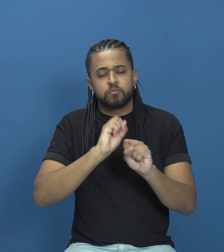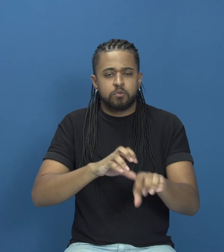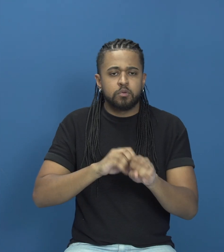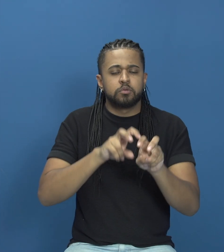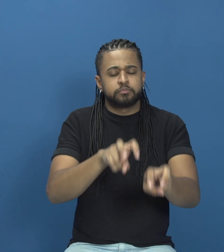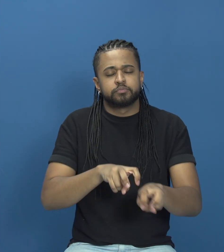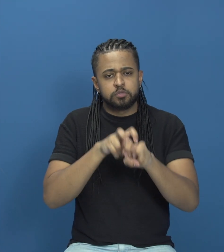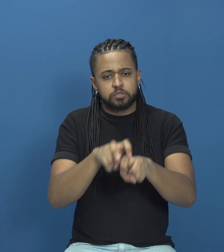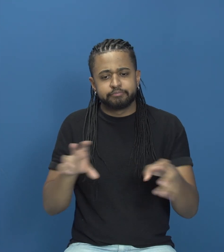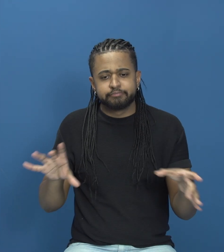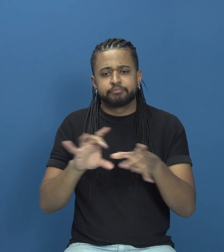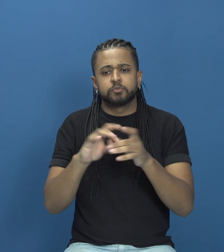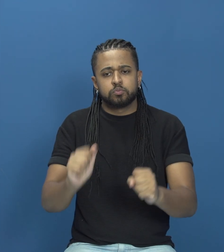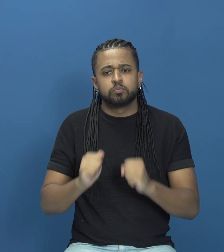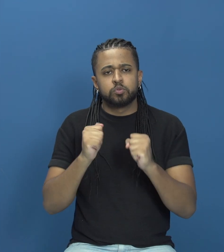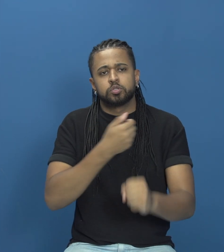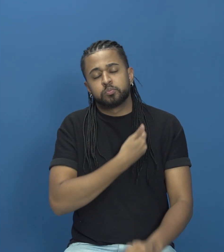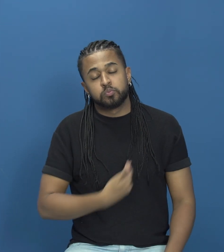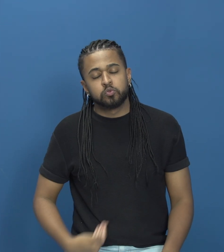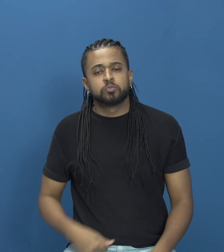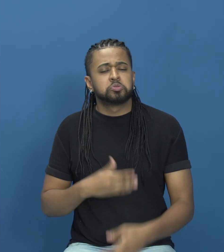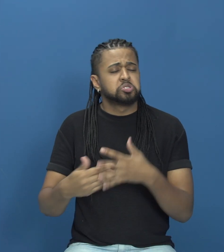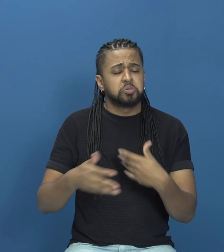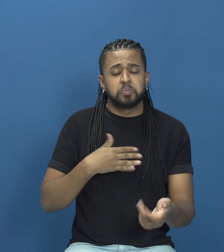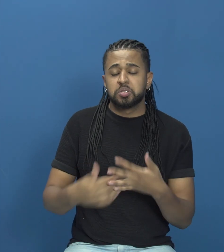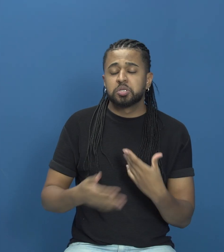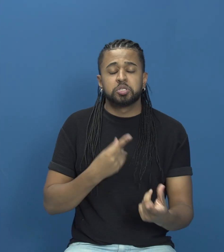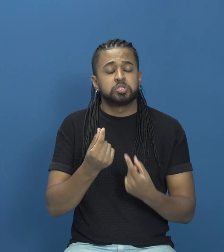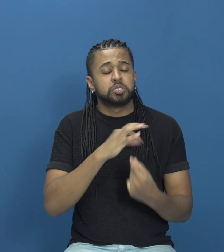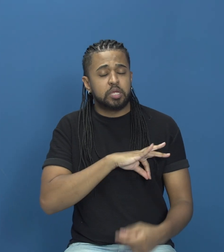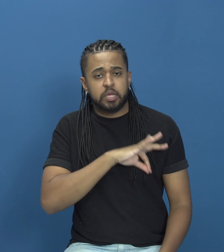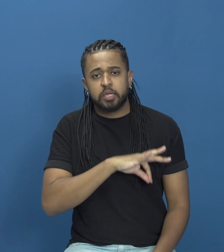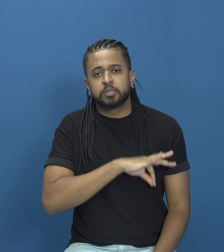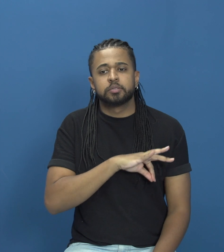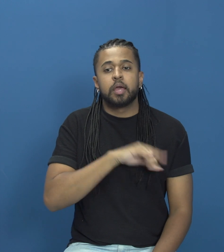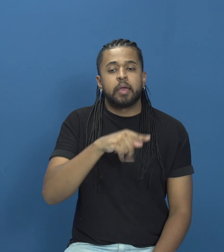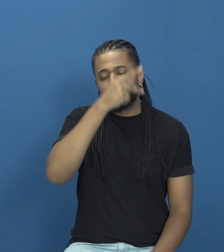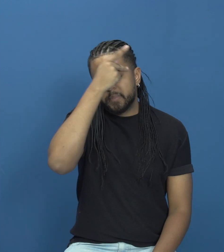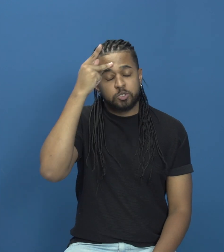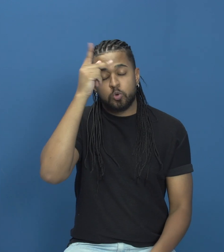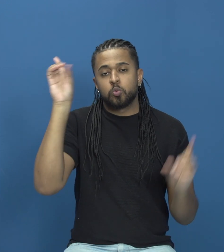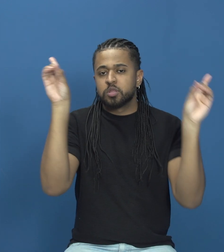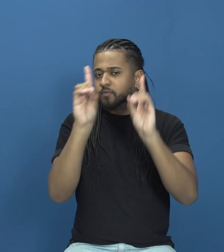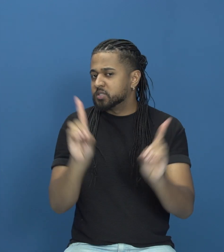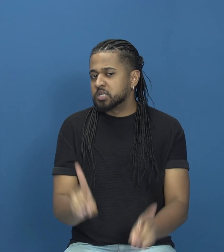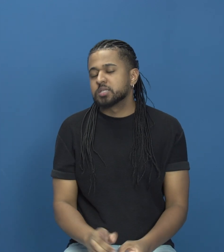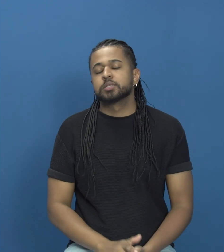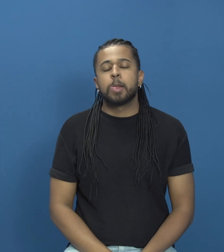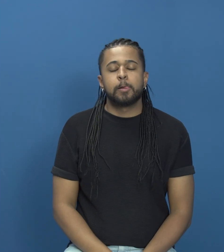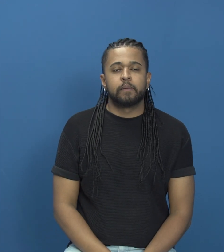do campo, conveniadas com o poder público, independente da renda, que sejam pessoas com deficiência.